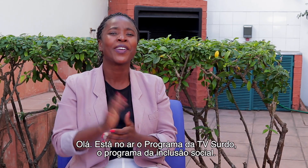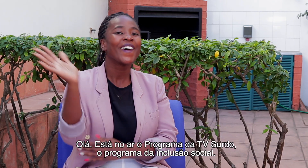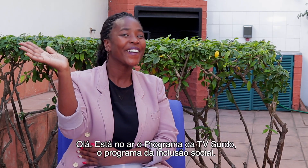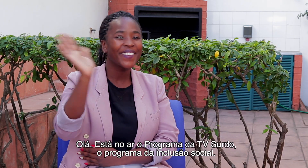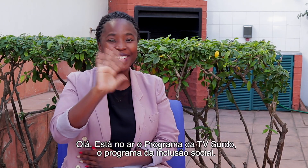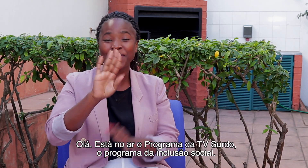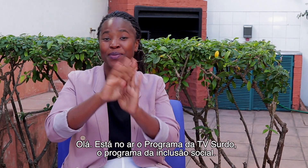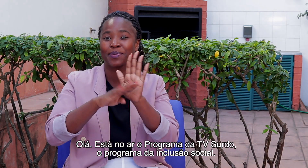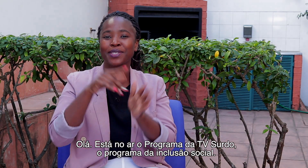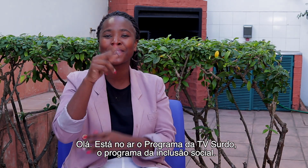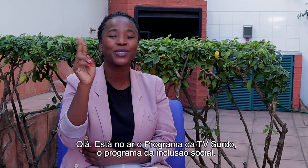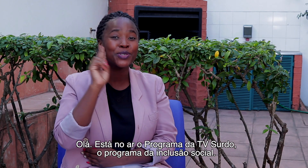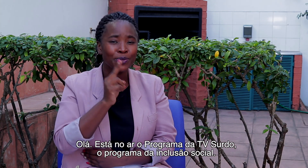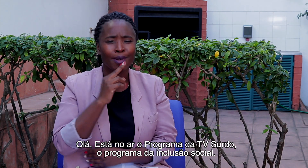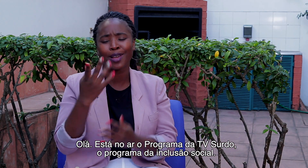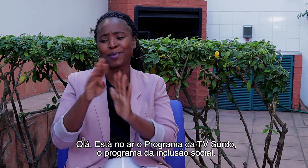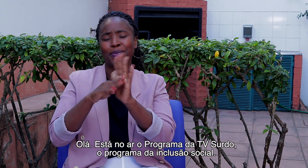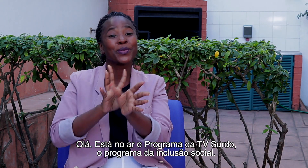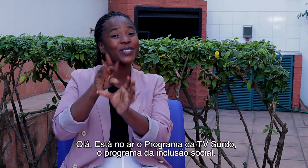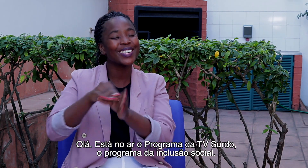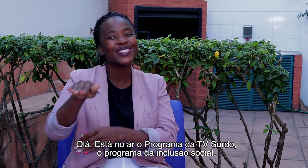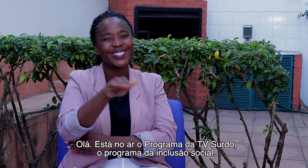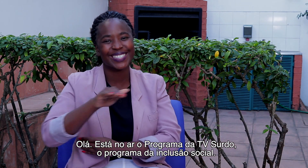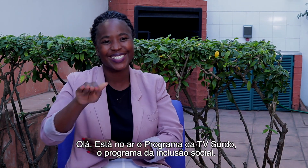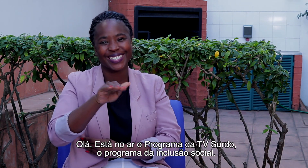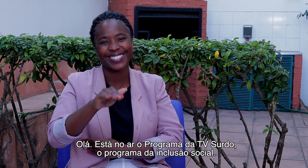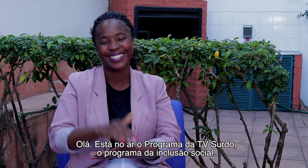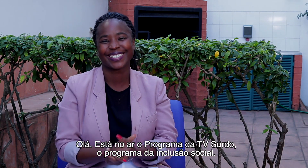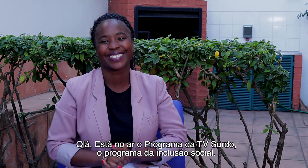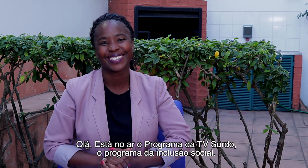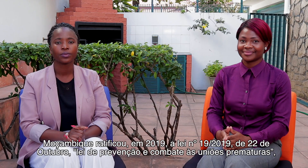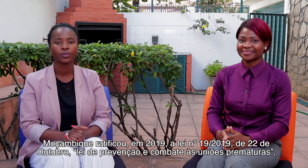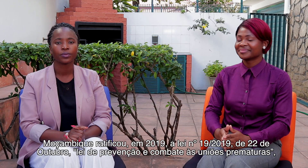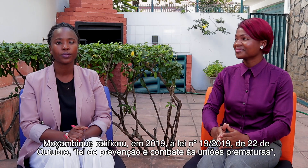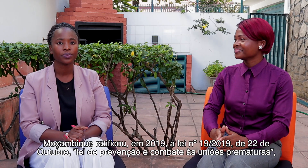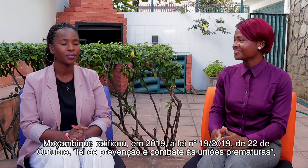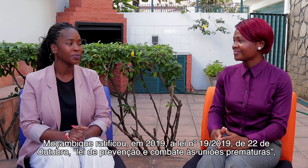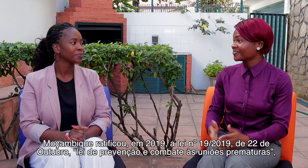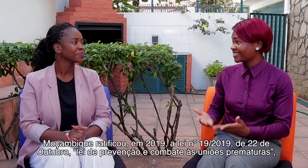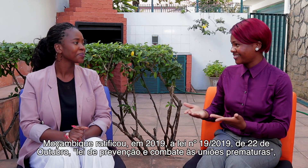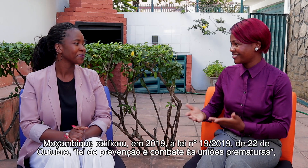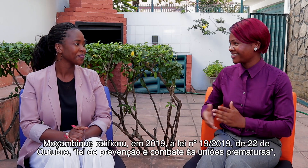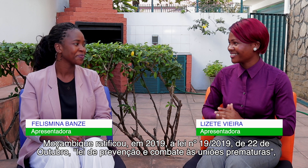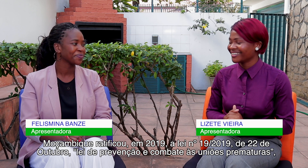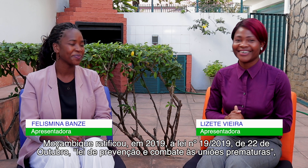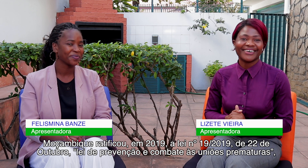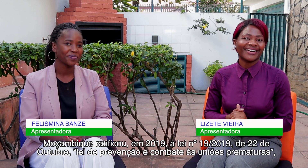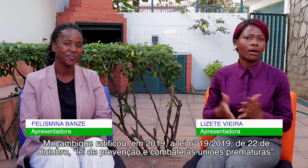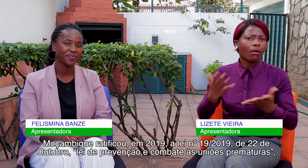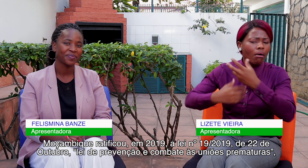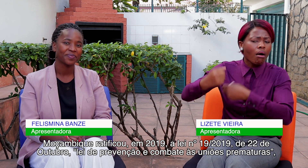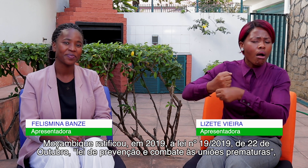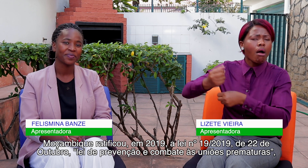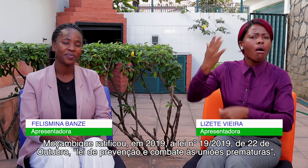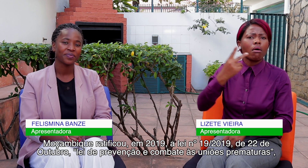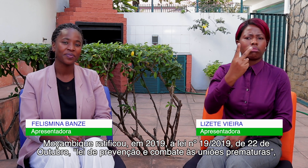Olá, está no ar o programa da TV Surdo, o programa da inclusão social. Moçambique ratificou em 2019